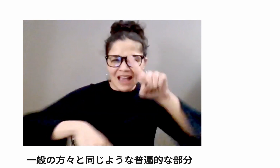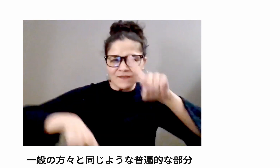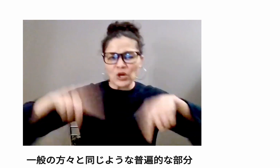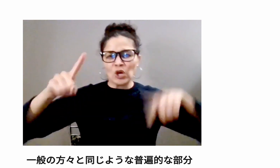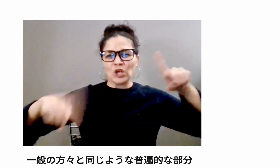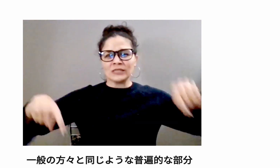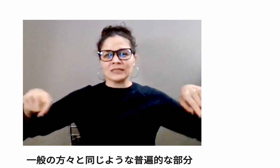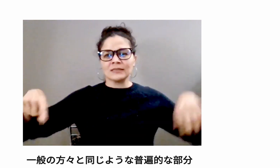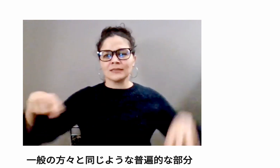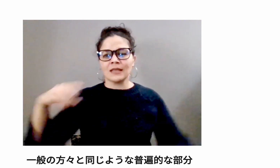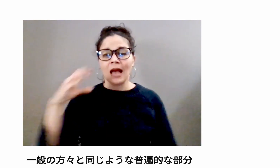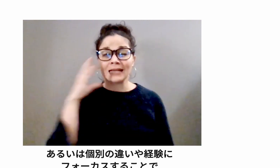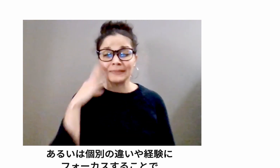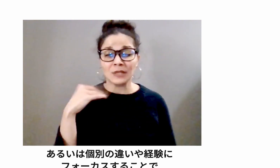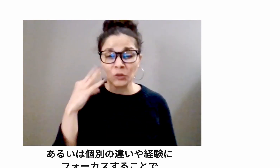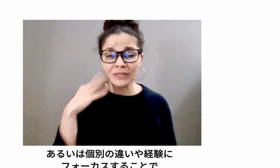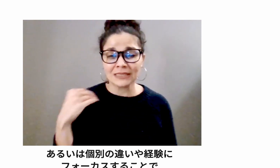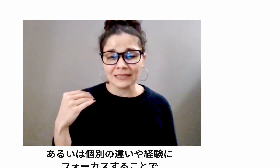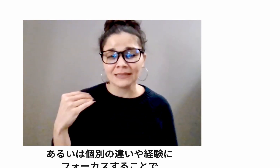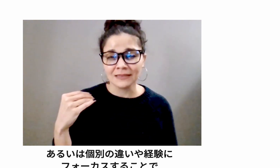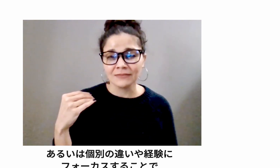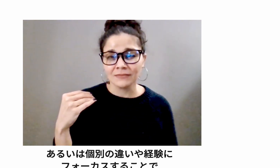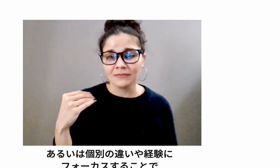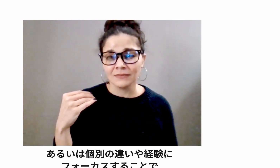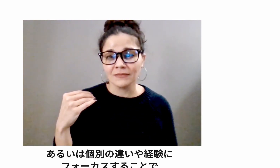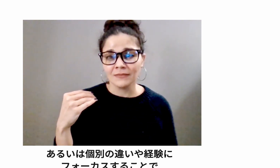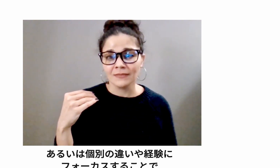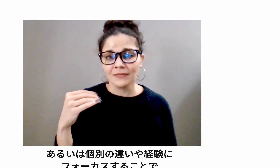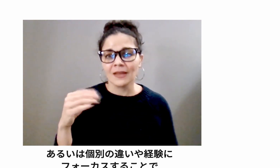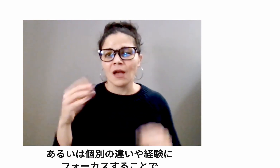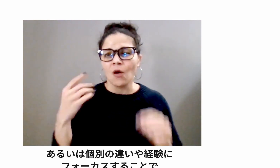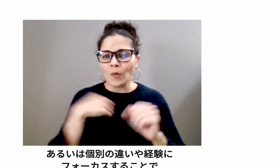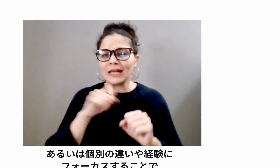に、あるいはまた違いですよね。そして経験。